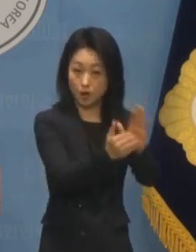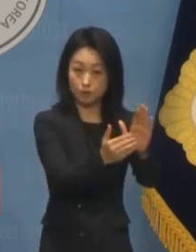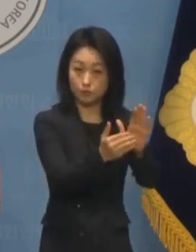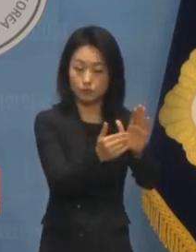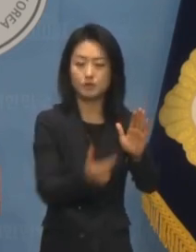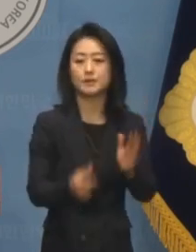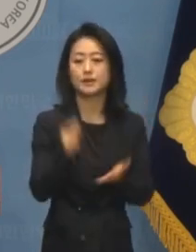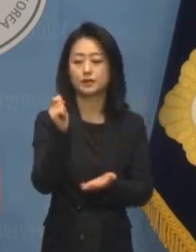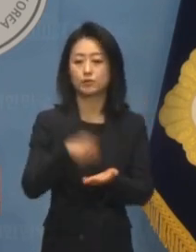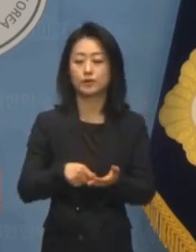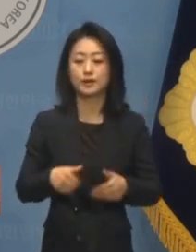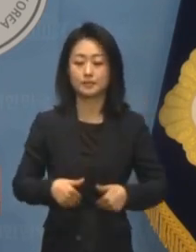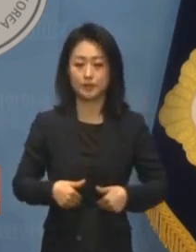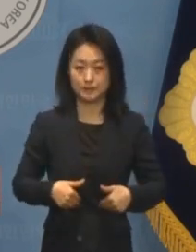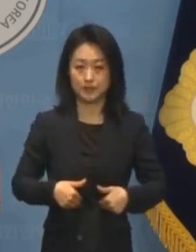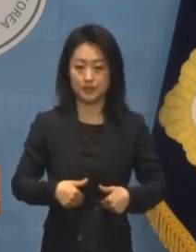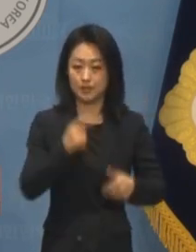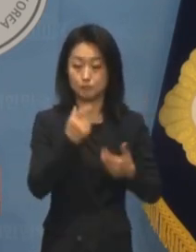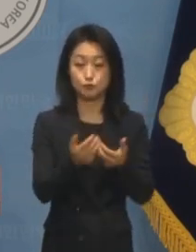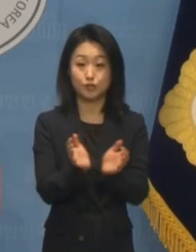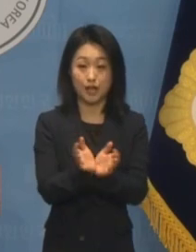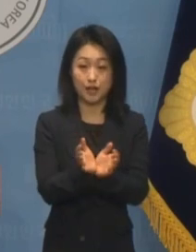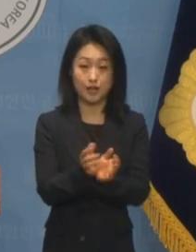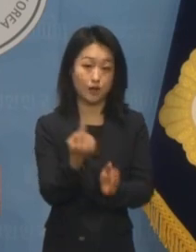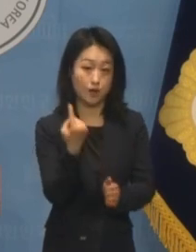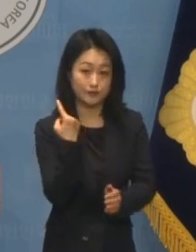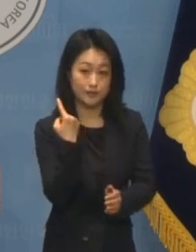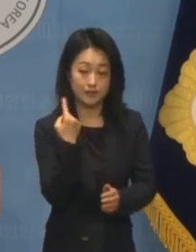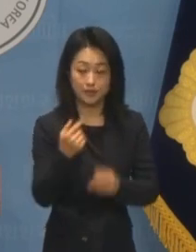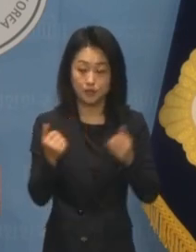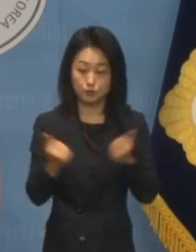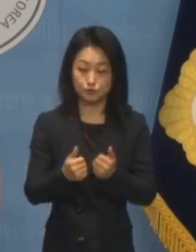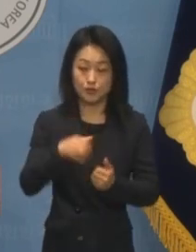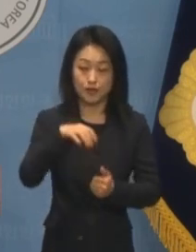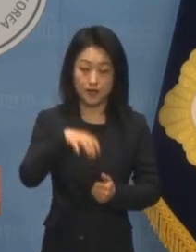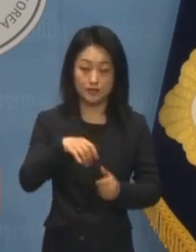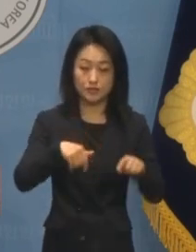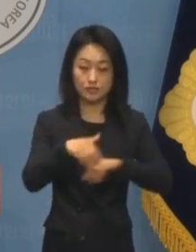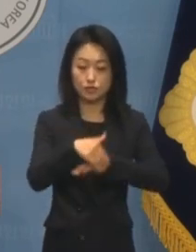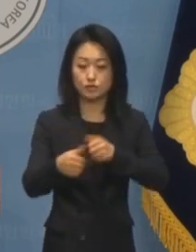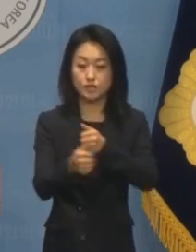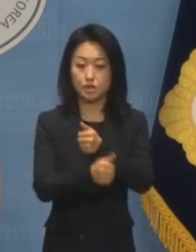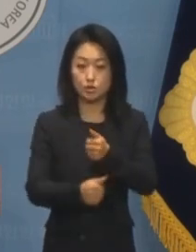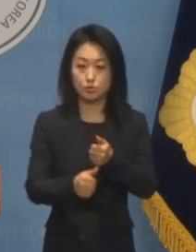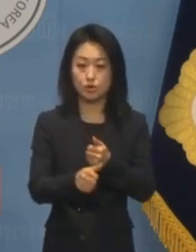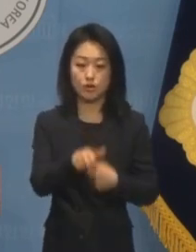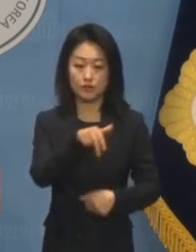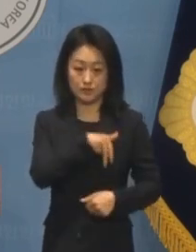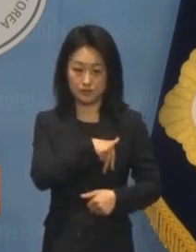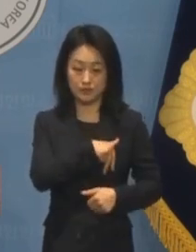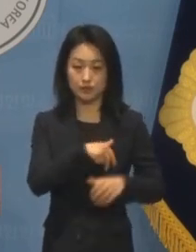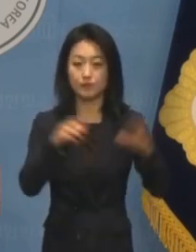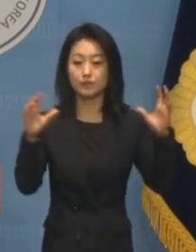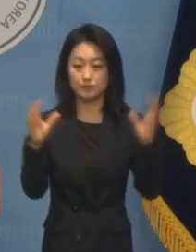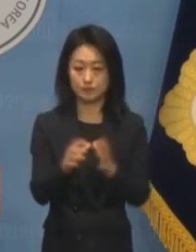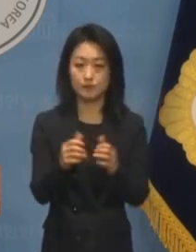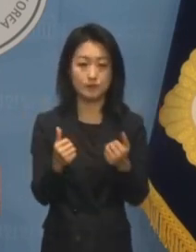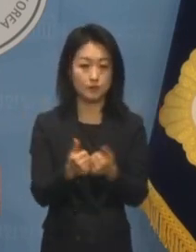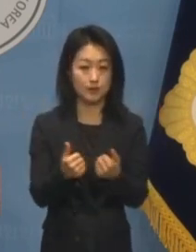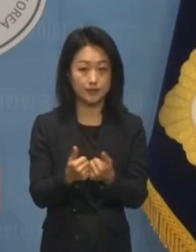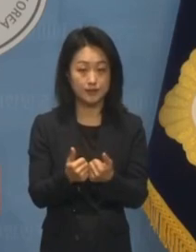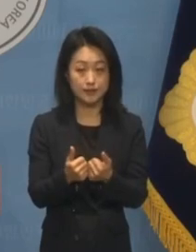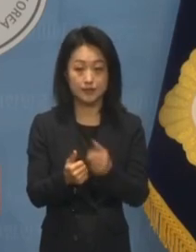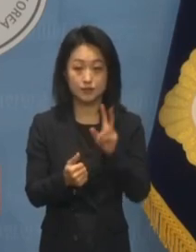시급합니다. 더불어민주당에서 어제 이번 국회 첫 정책의원총회를 열어서 22개